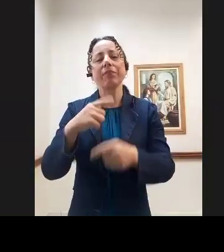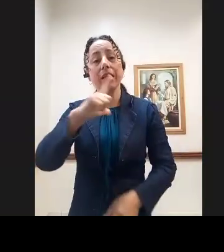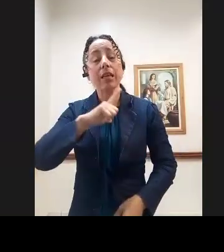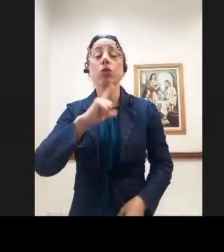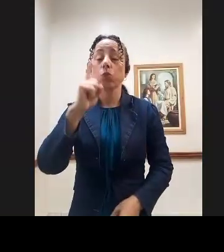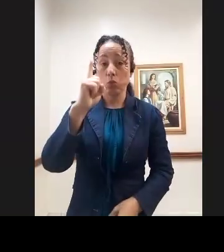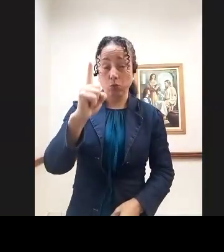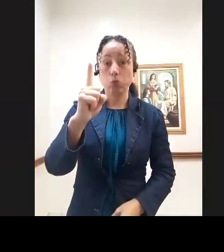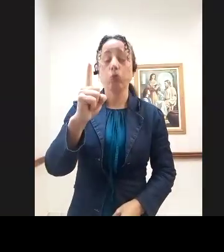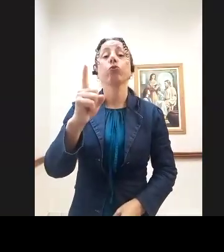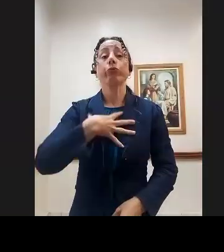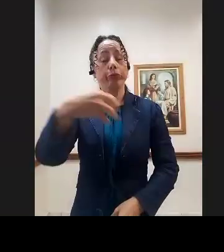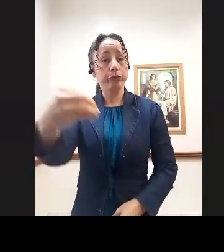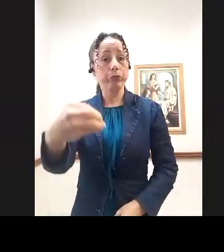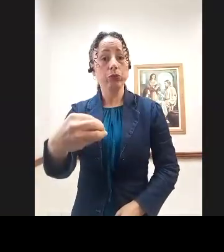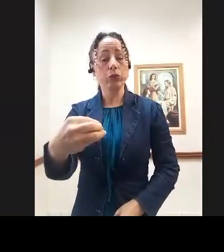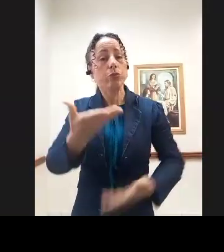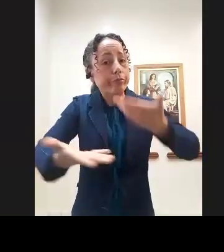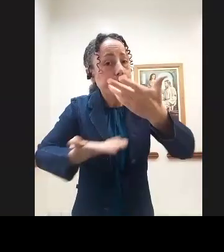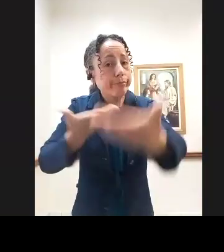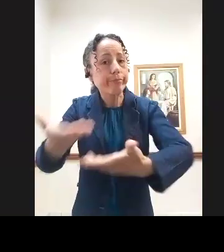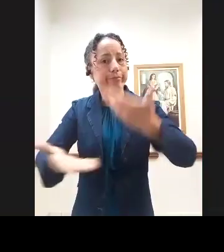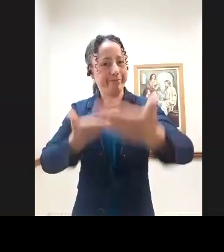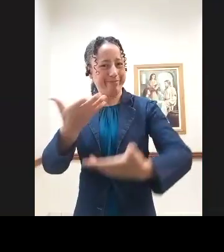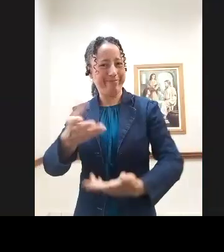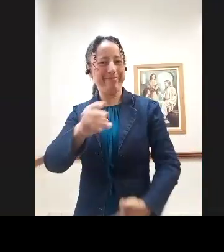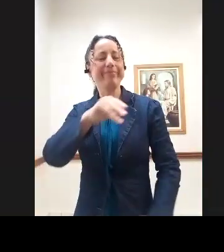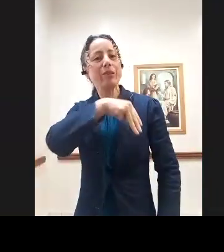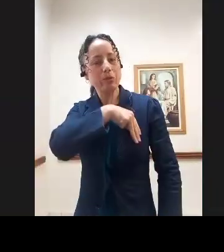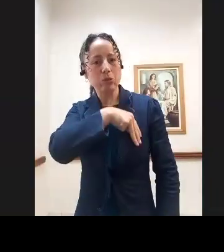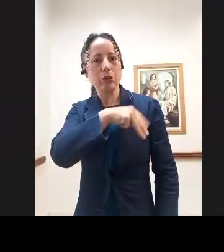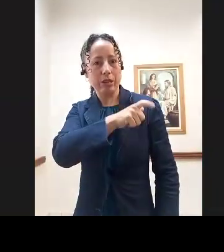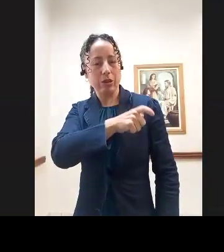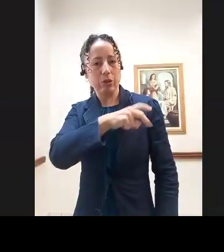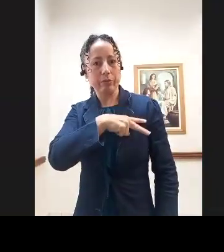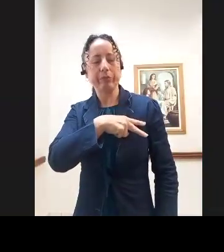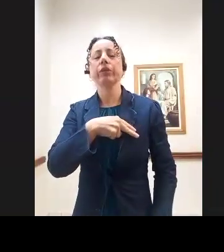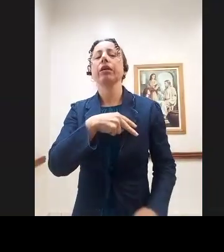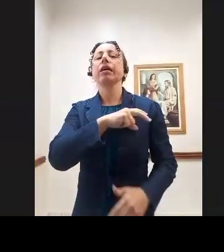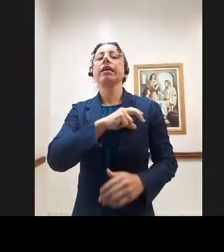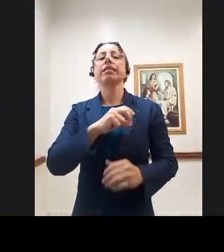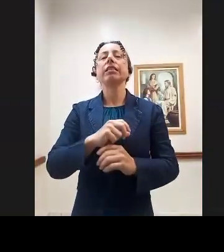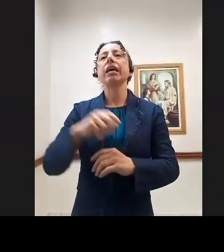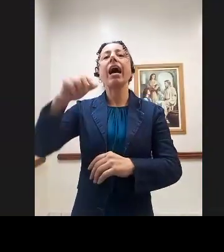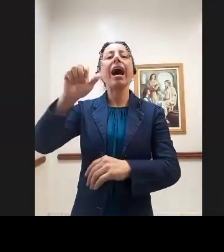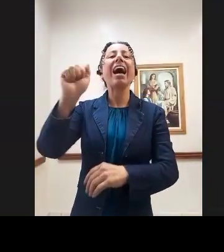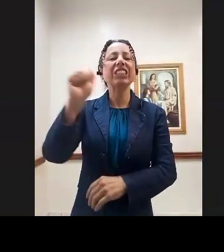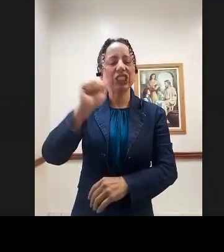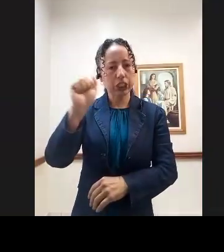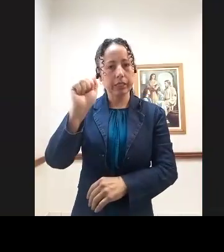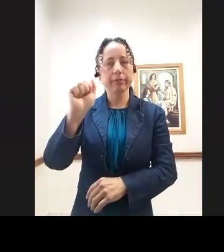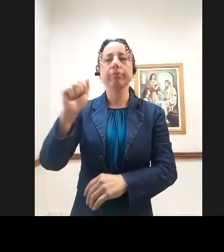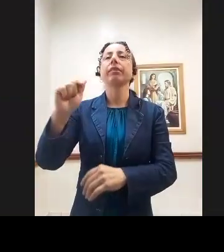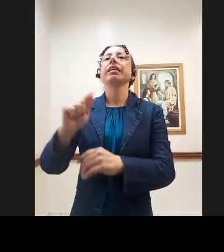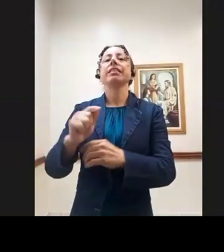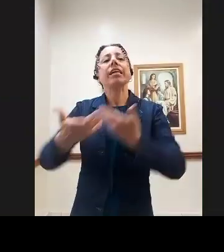do próximo ano da cidade de Buenos Aires, onde está lá em missão. Grato sou por tudo que o Senhor nos concede. Grato